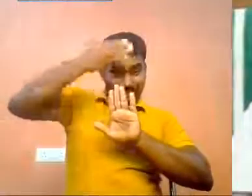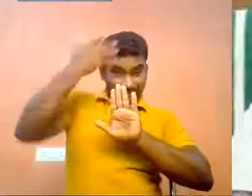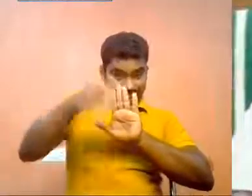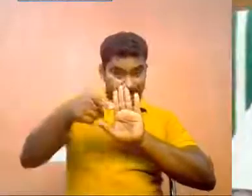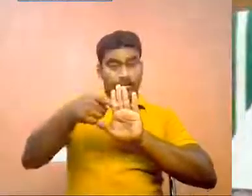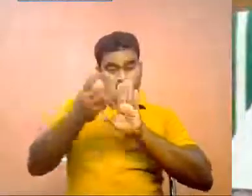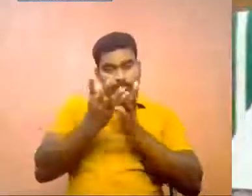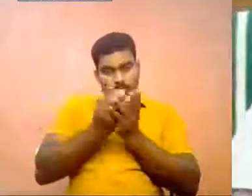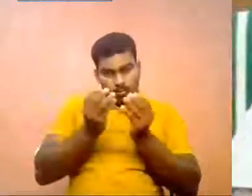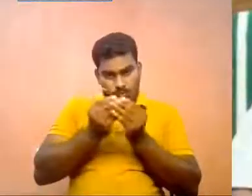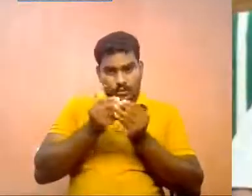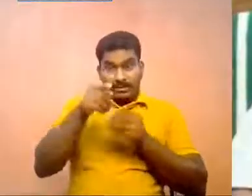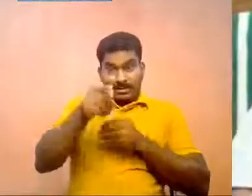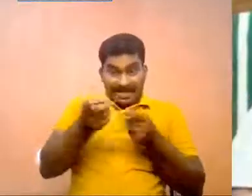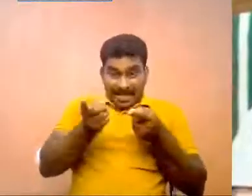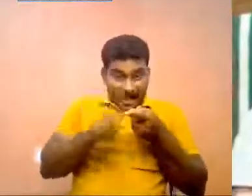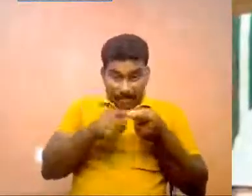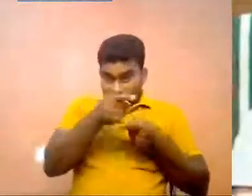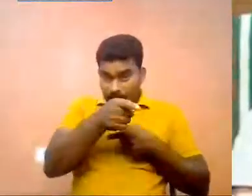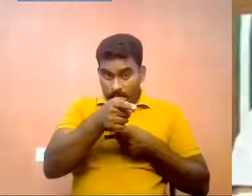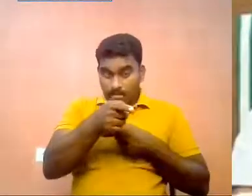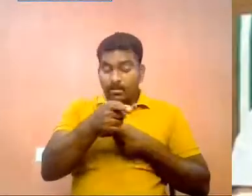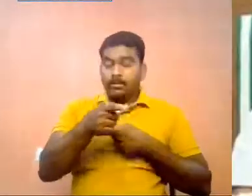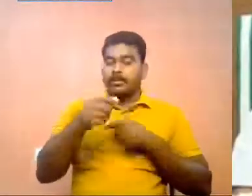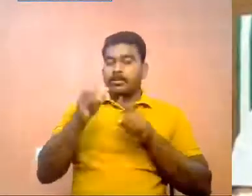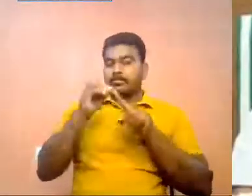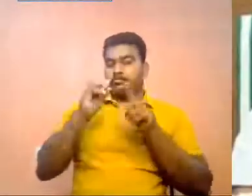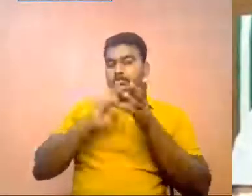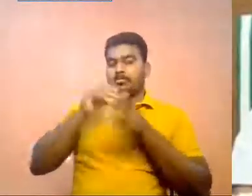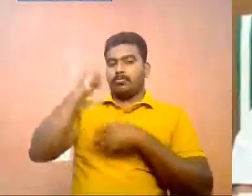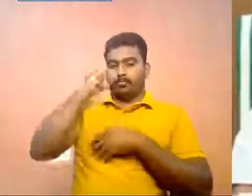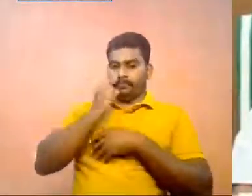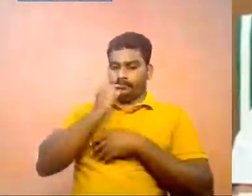പ്രധാനമന്ത്രിയുടെയും ശ്രദ്ധയിൽ പെടുത്തുന്നുണ്ട്.